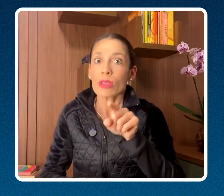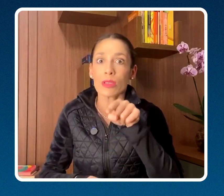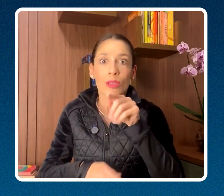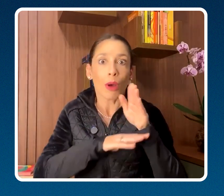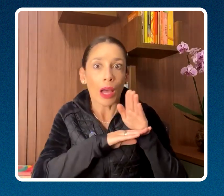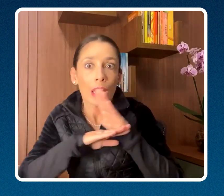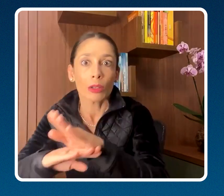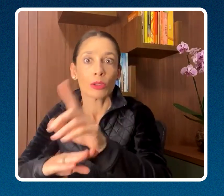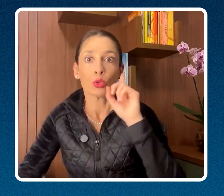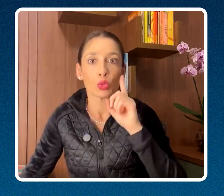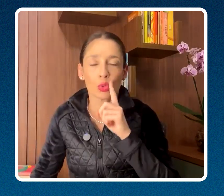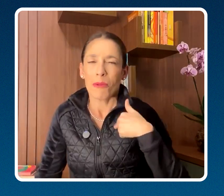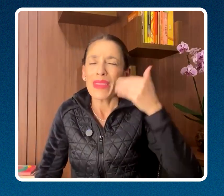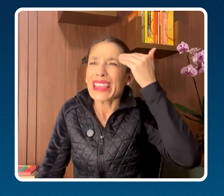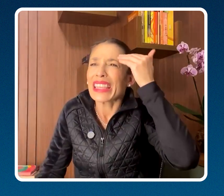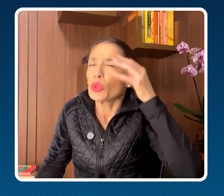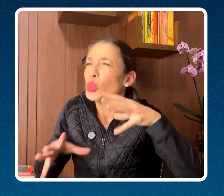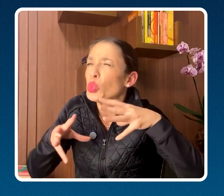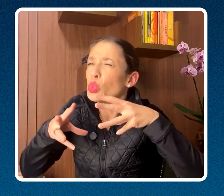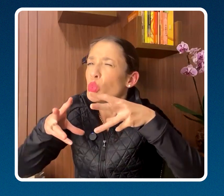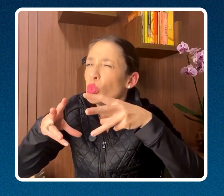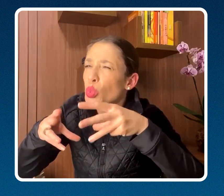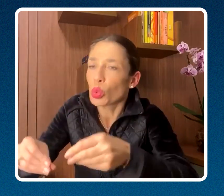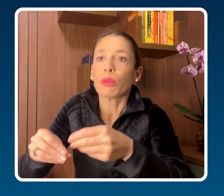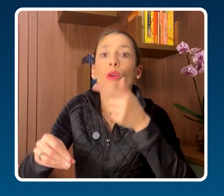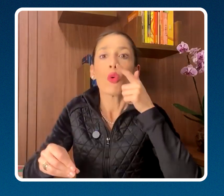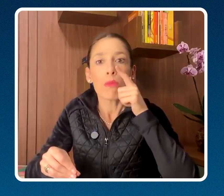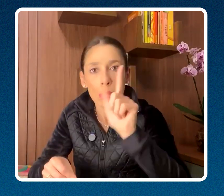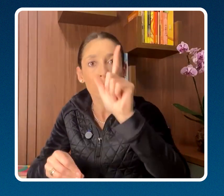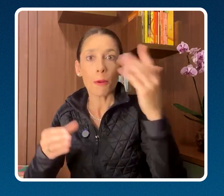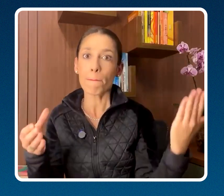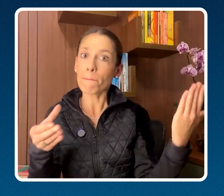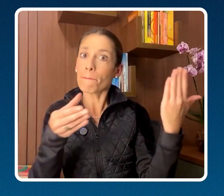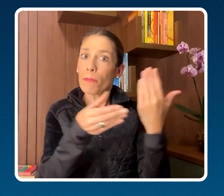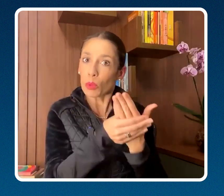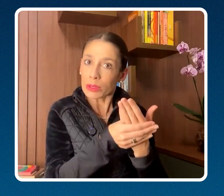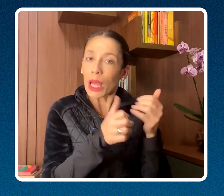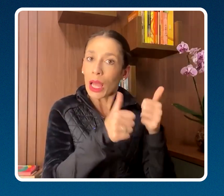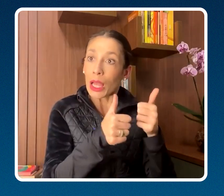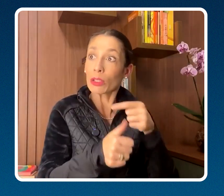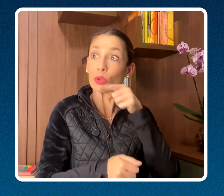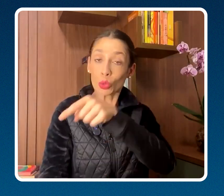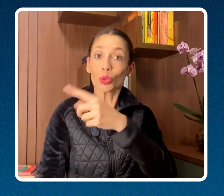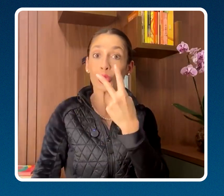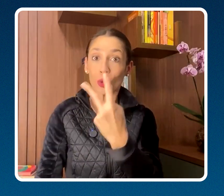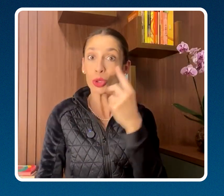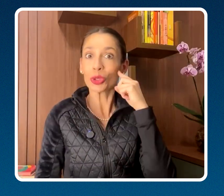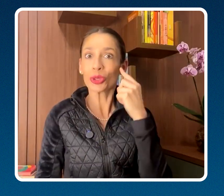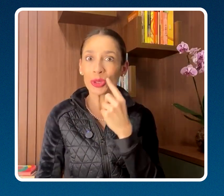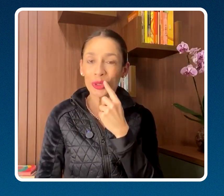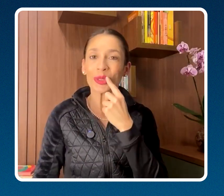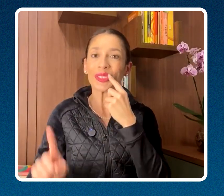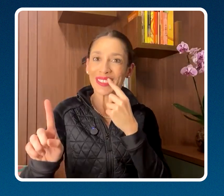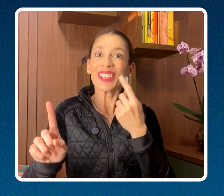a gente entendeu tudo e acabou que o defensor entrando com aquela ação e voltou tudo dele, foi mandado ofício para o banco e eles